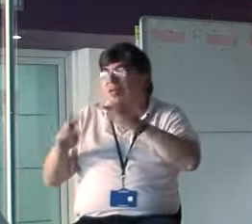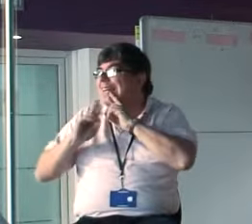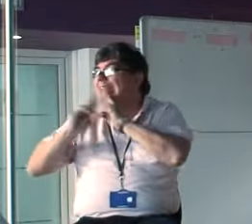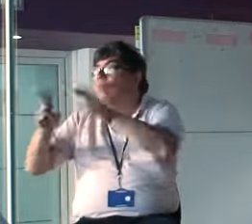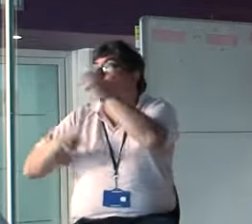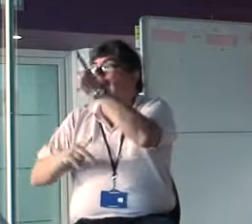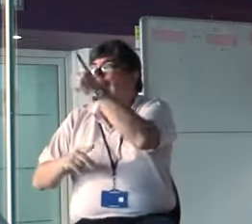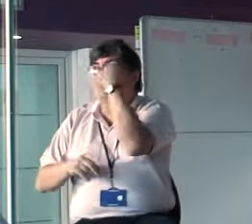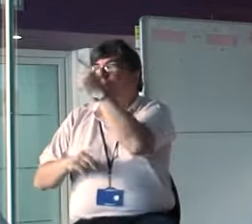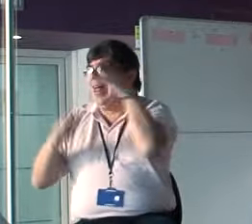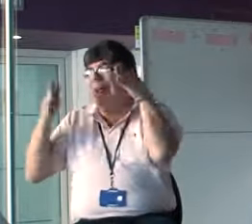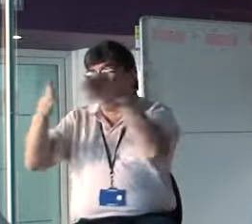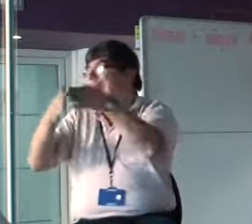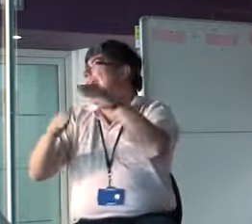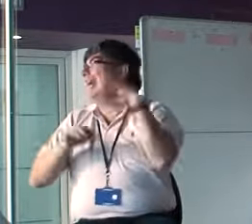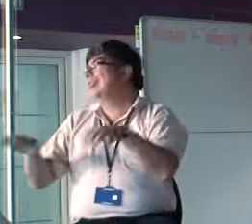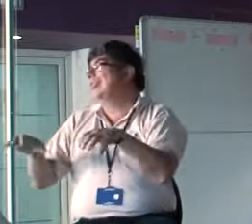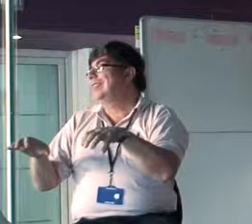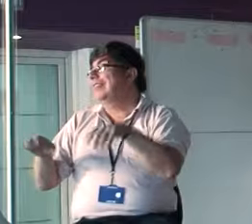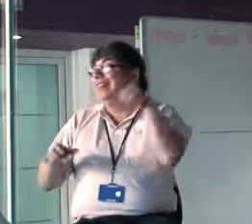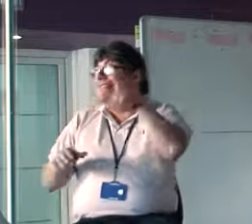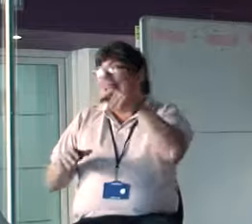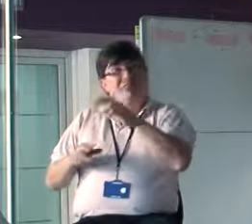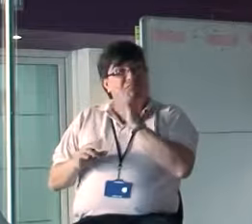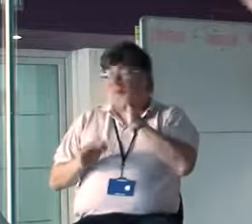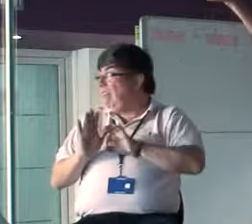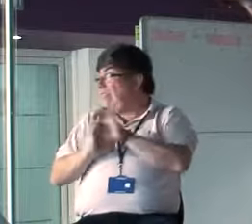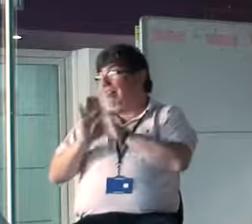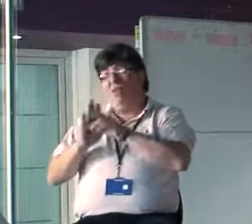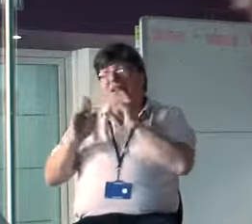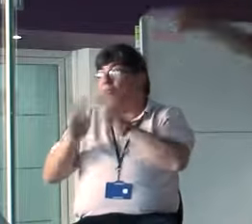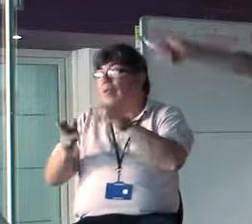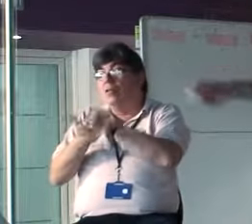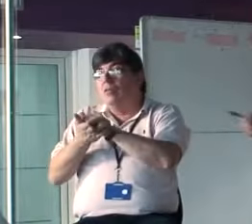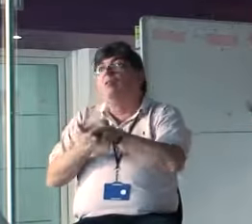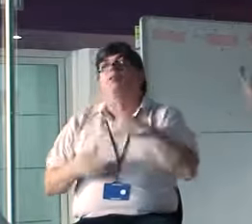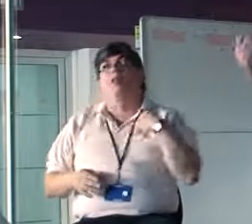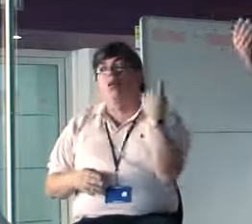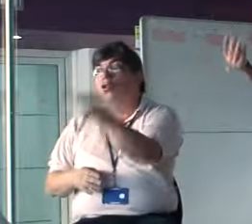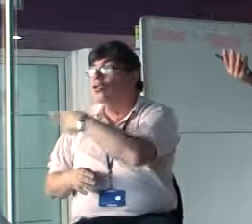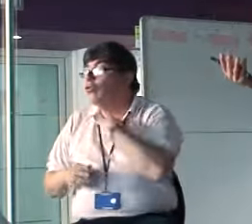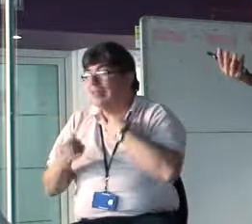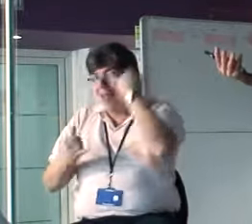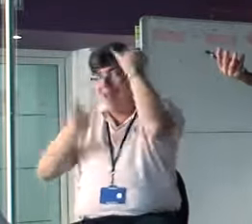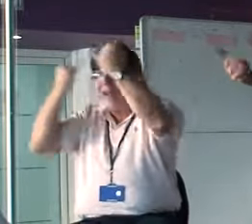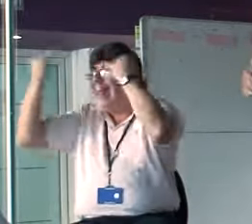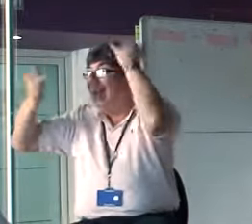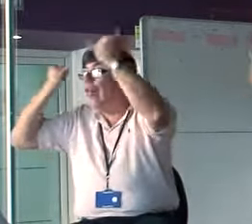responde a una sola acción. Y si así no responde, nosotros, como